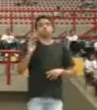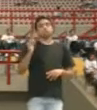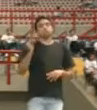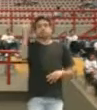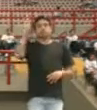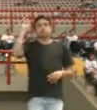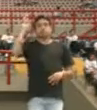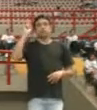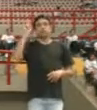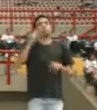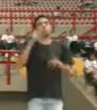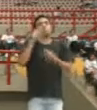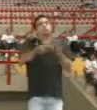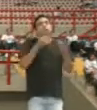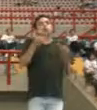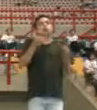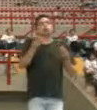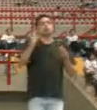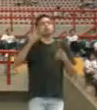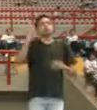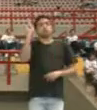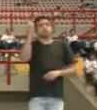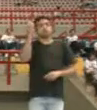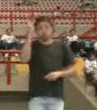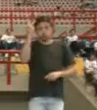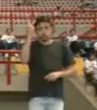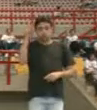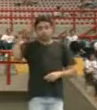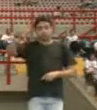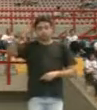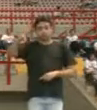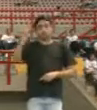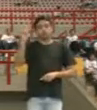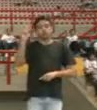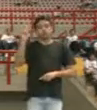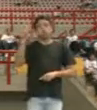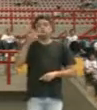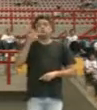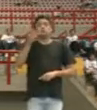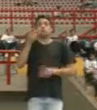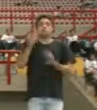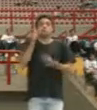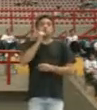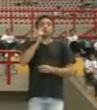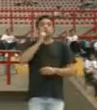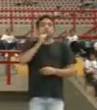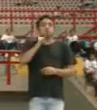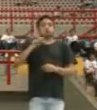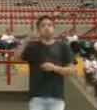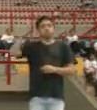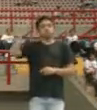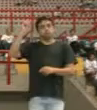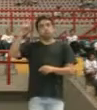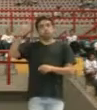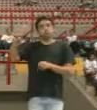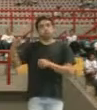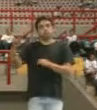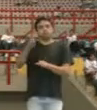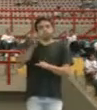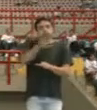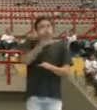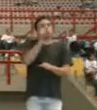me utilizei de que argumento? Do argumento histórico. Eu disse que muitas mulheres conseguiram sua